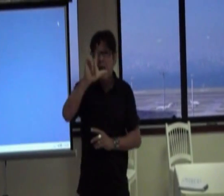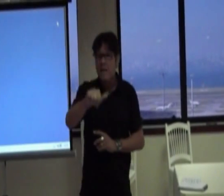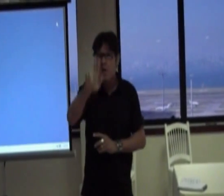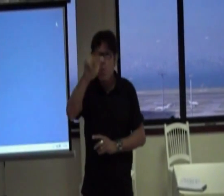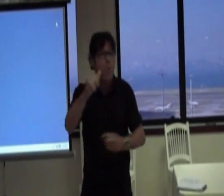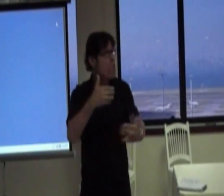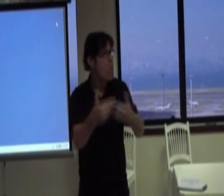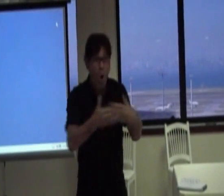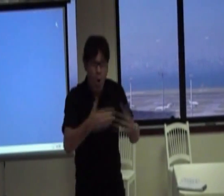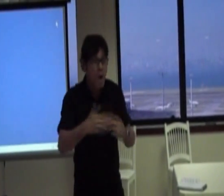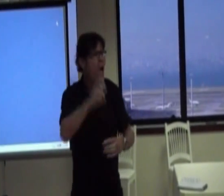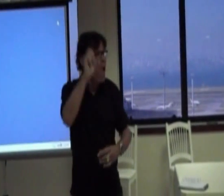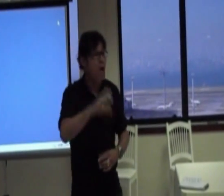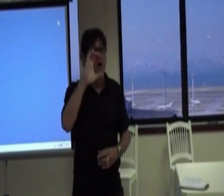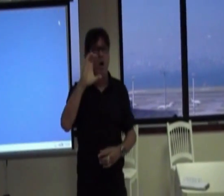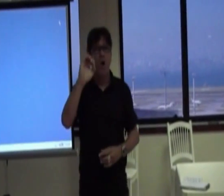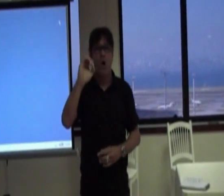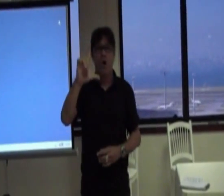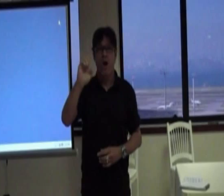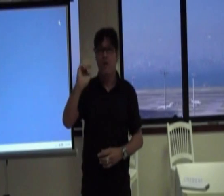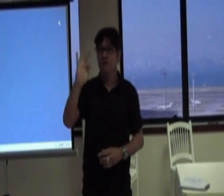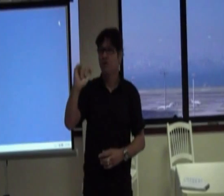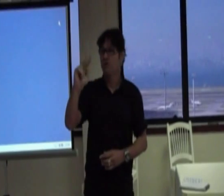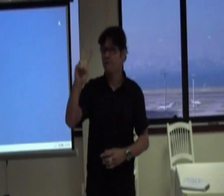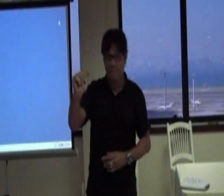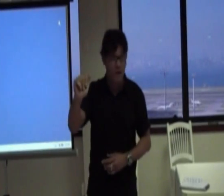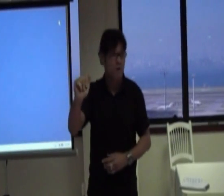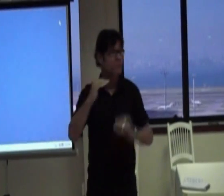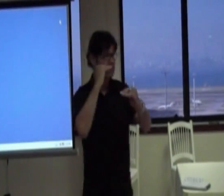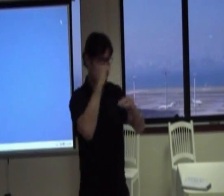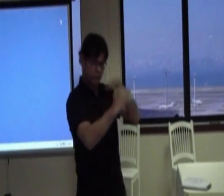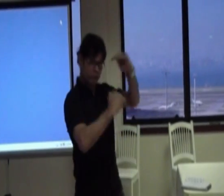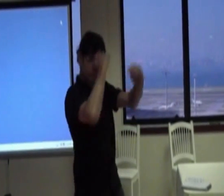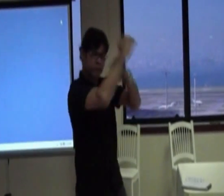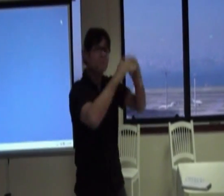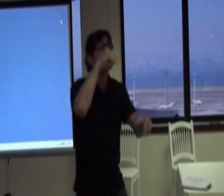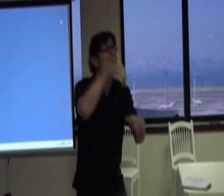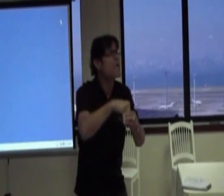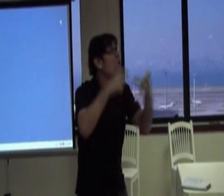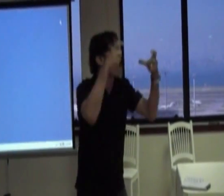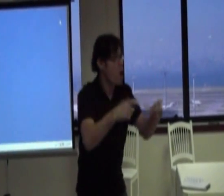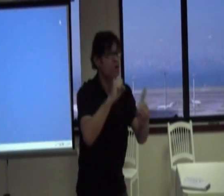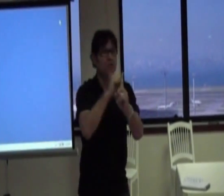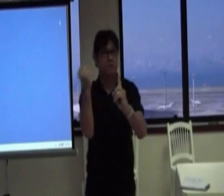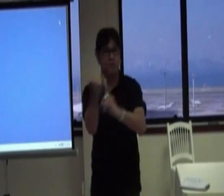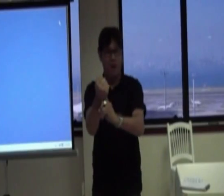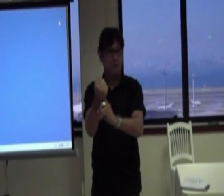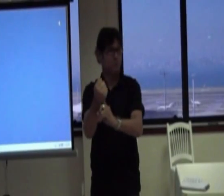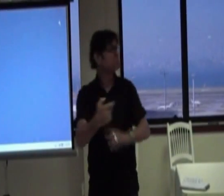Quadros, ela é específica em relação a esses processos de aquisição de linguagem, diz que a língua é um sistema coletivo que se